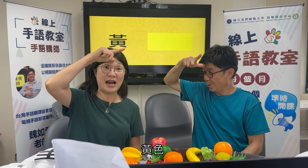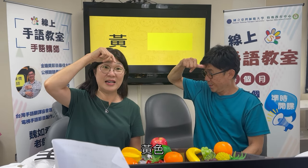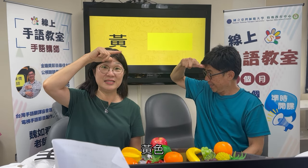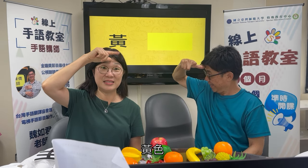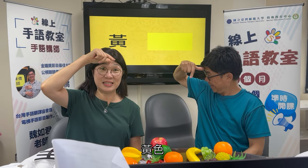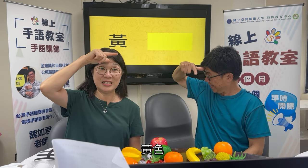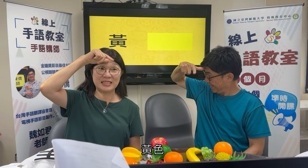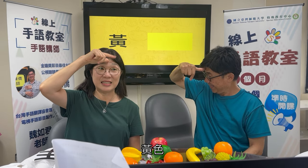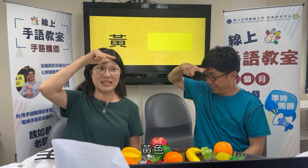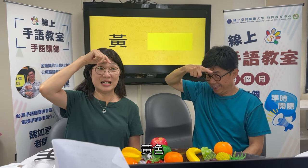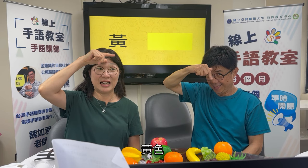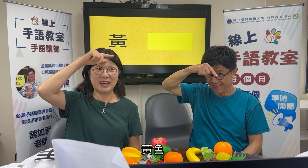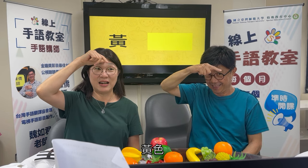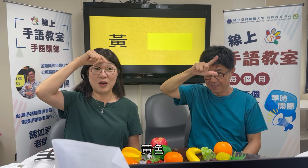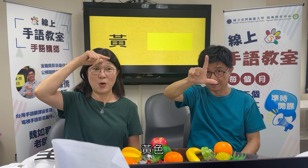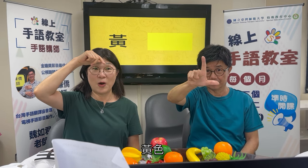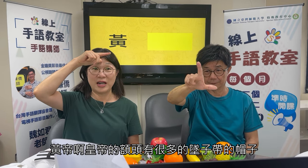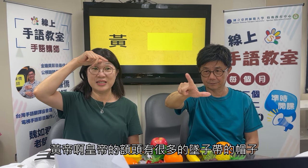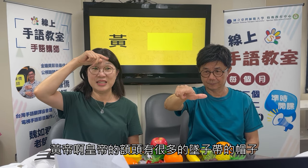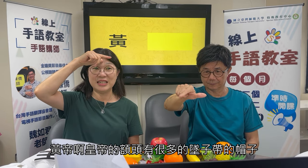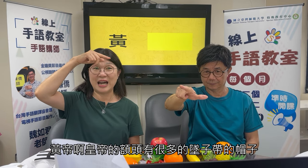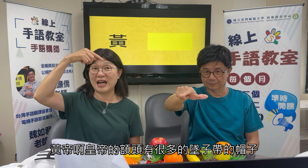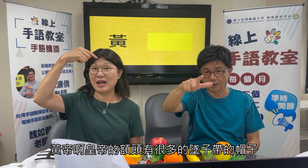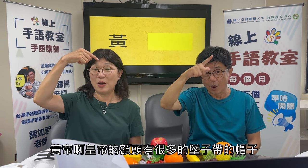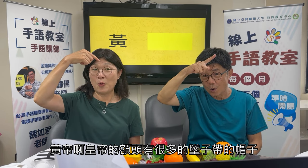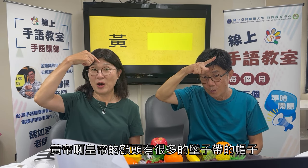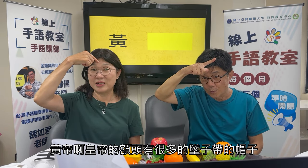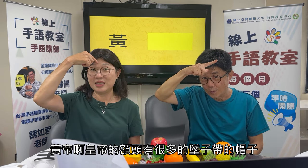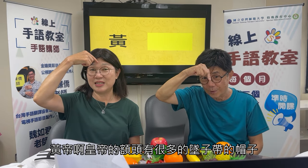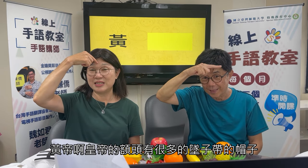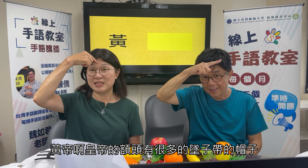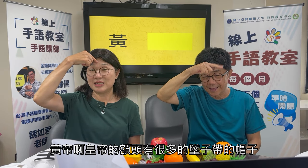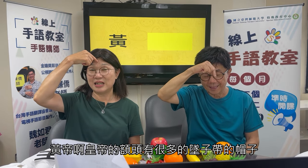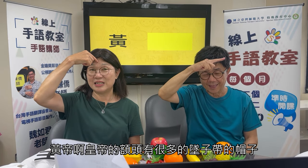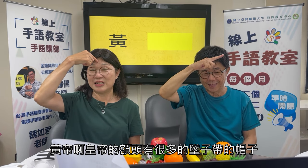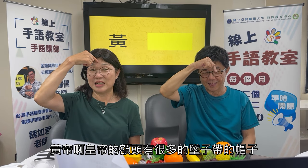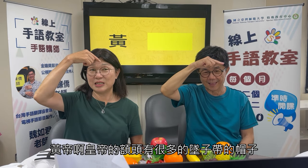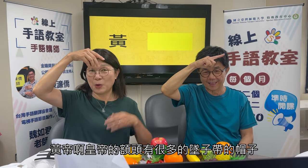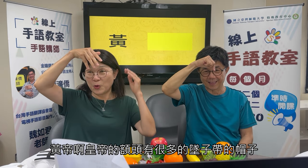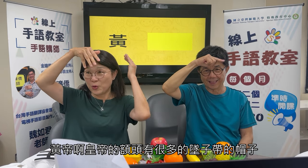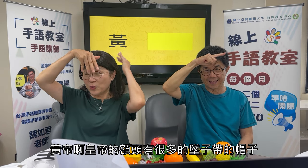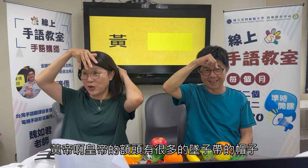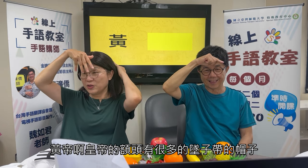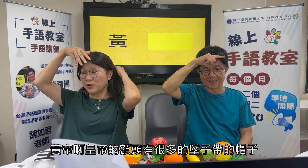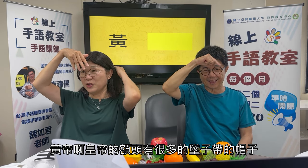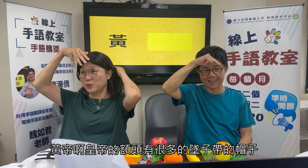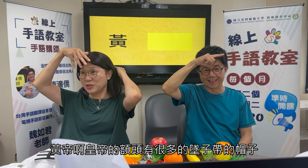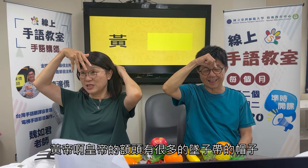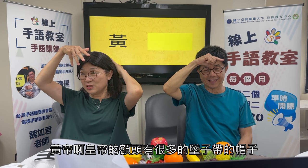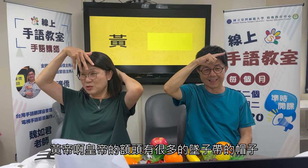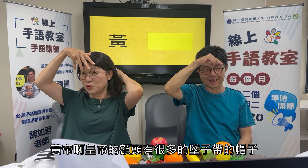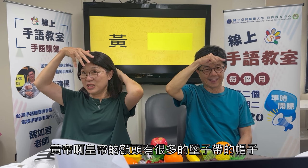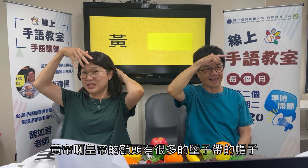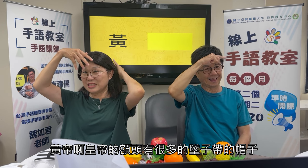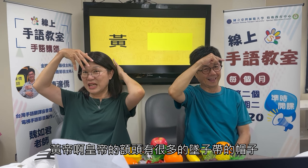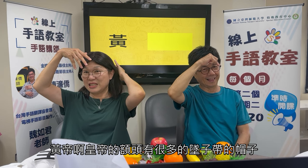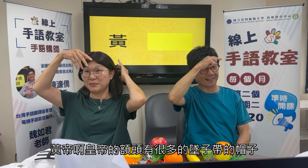黄色，皇帝呀，皇帝的额头有很多的坠子，戴的帽